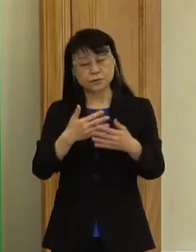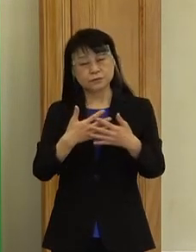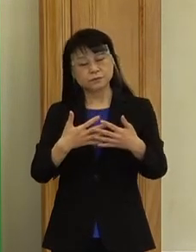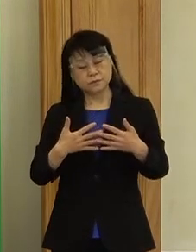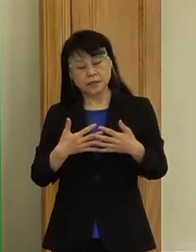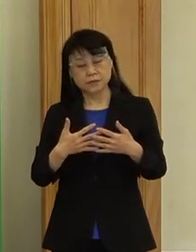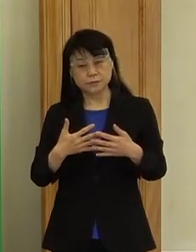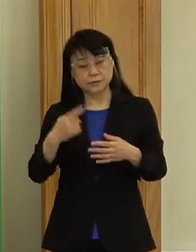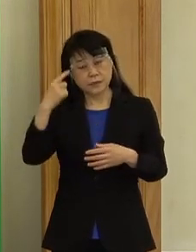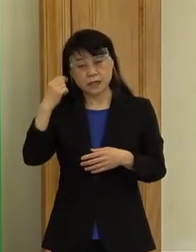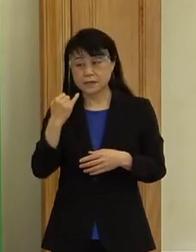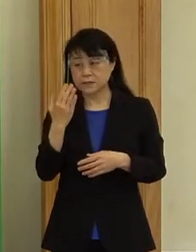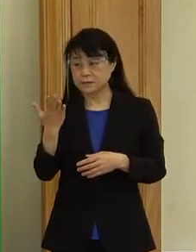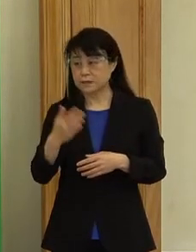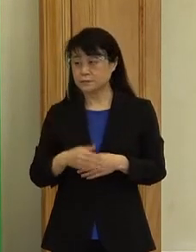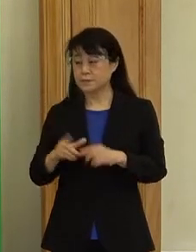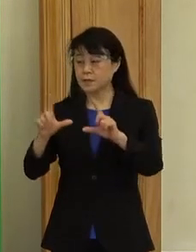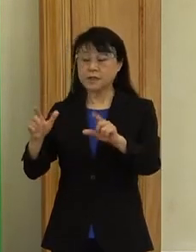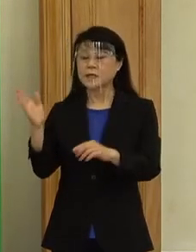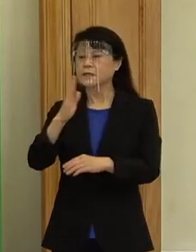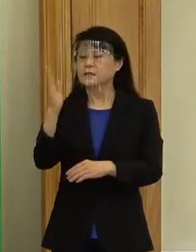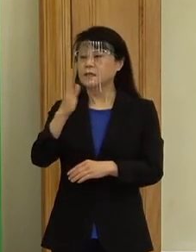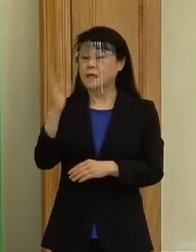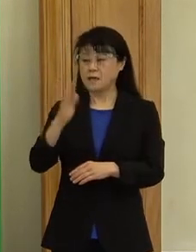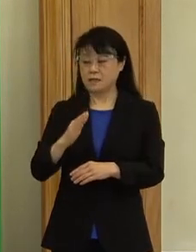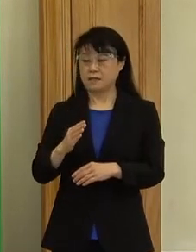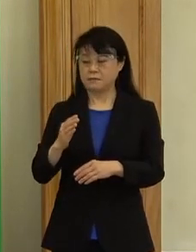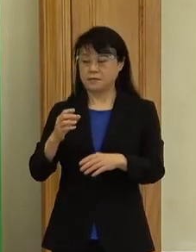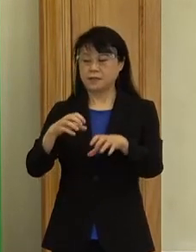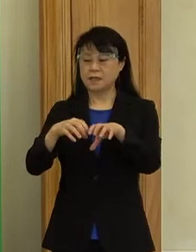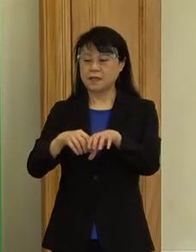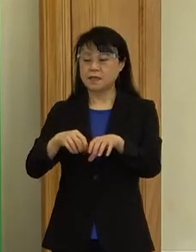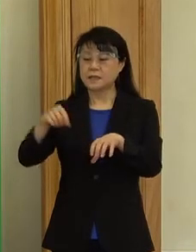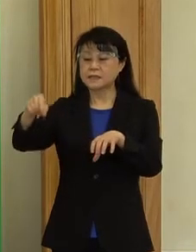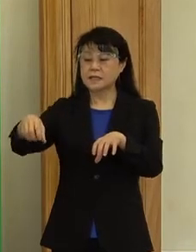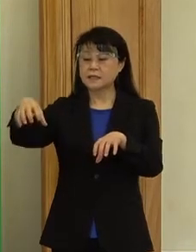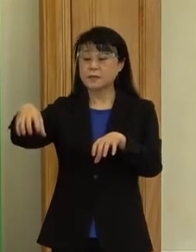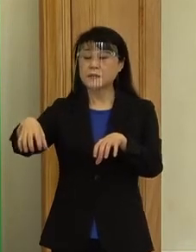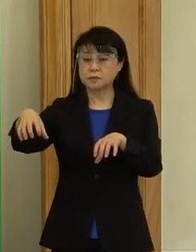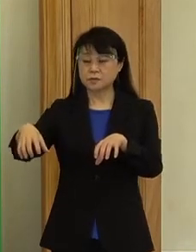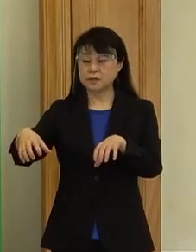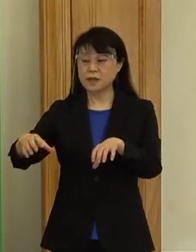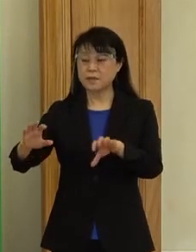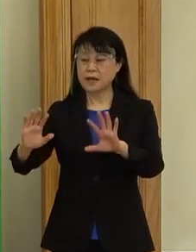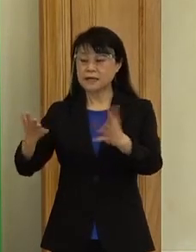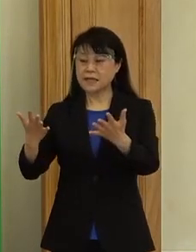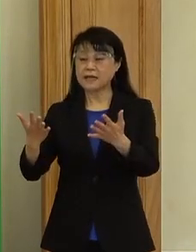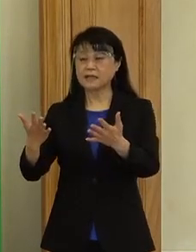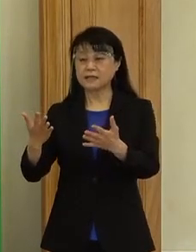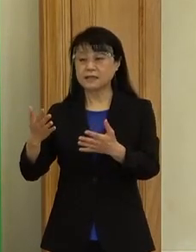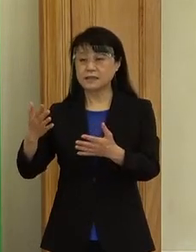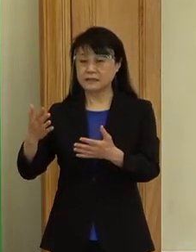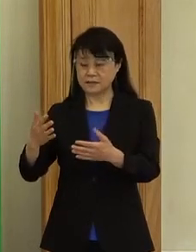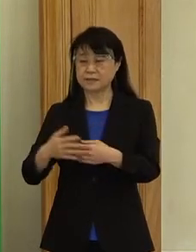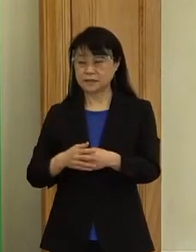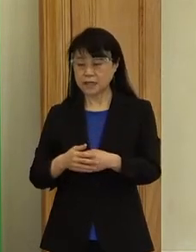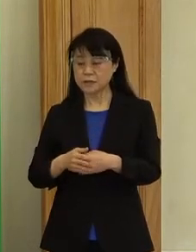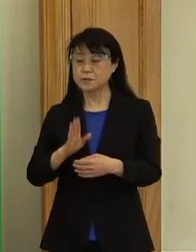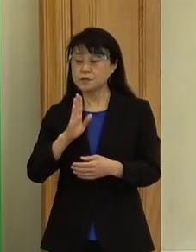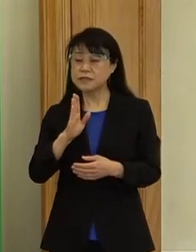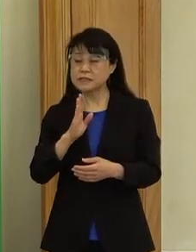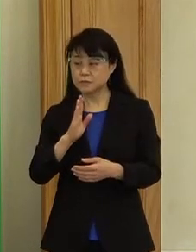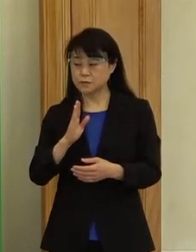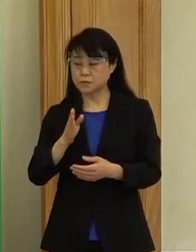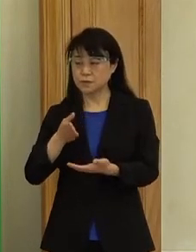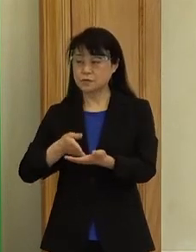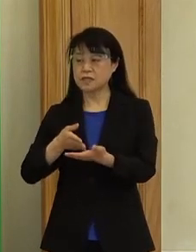ということですか。 いやいや、そこまでは言っておりません。出先で起きてませんねということであります。はい、まあ、事実として、は